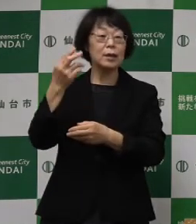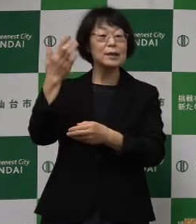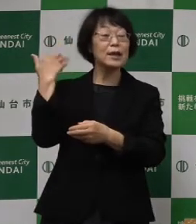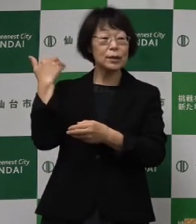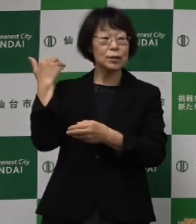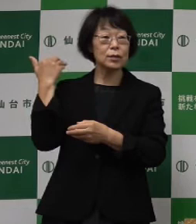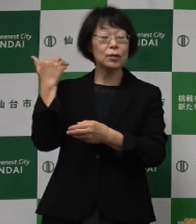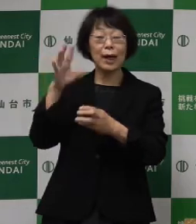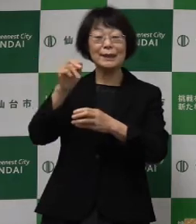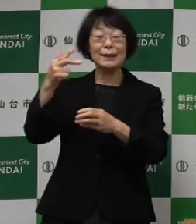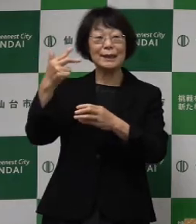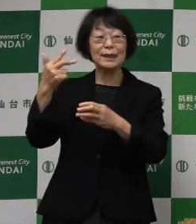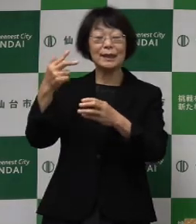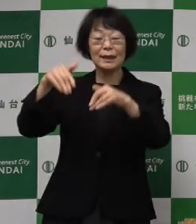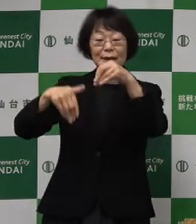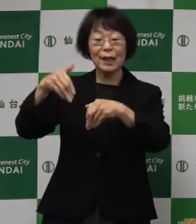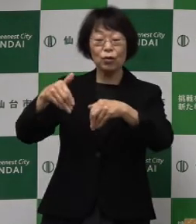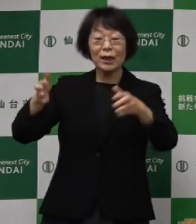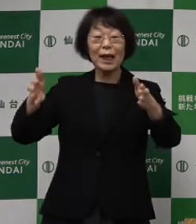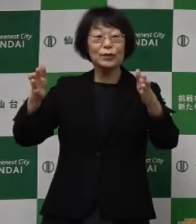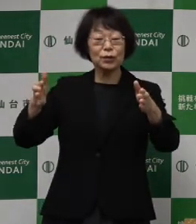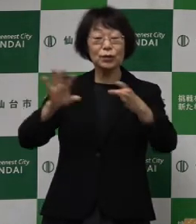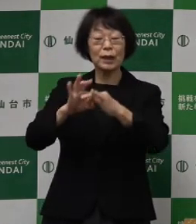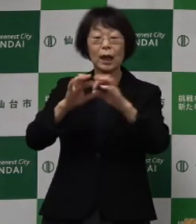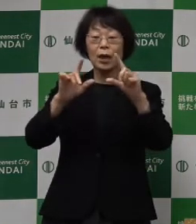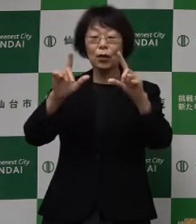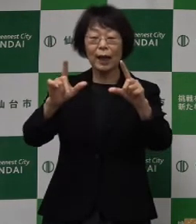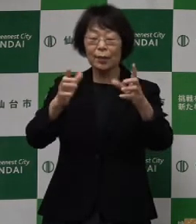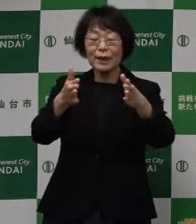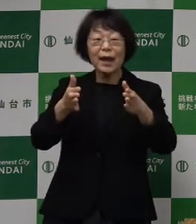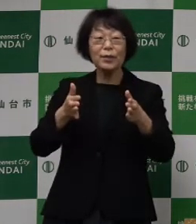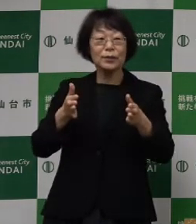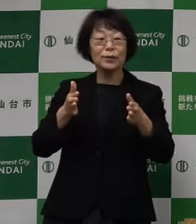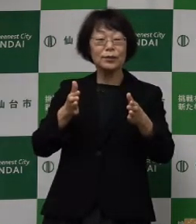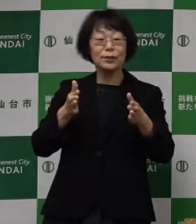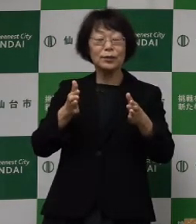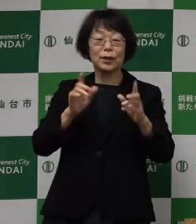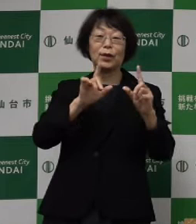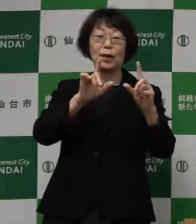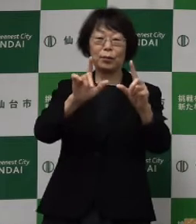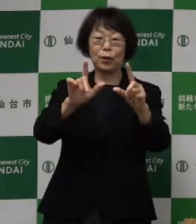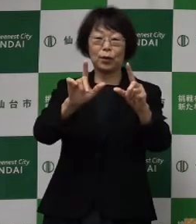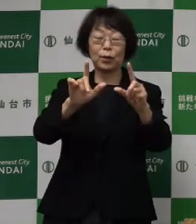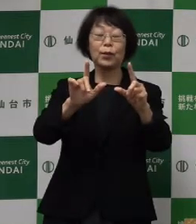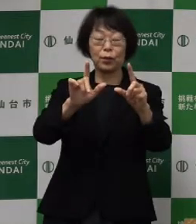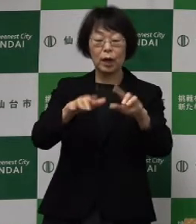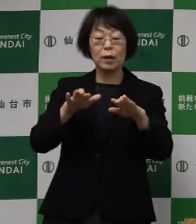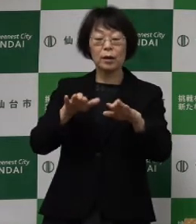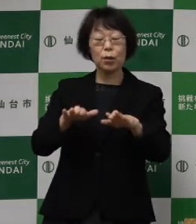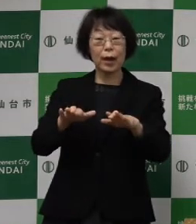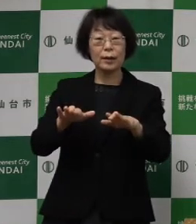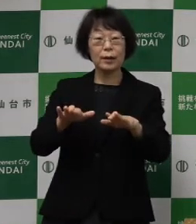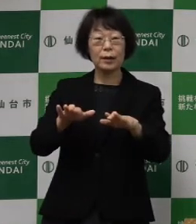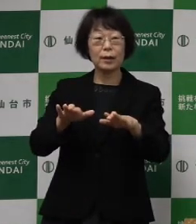選の選挙期間中だということで、あの答え、回答を控えるというような答えだったと思います。あの今回あの